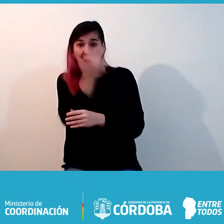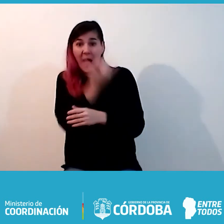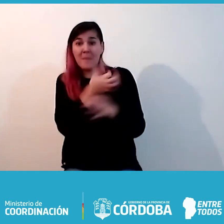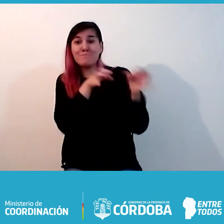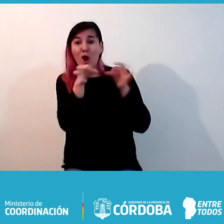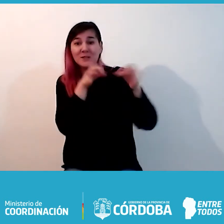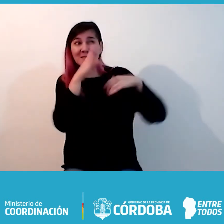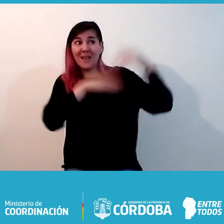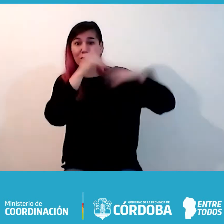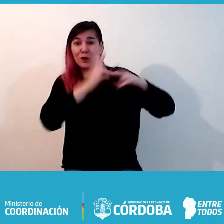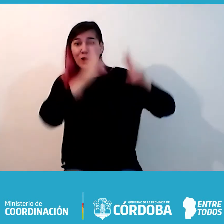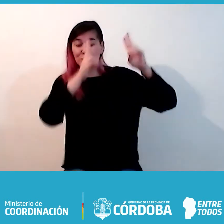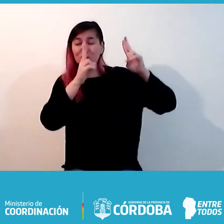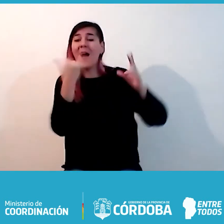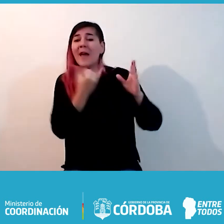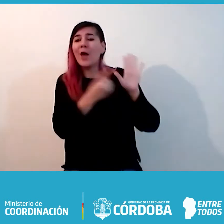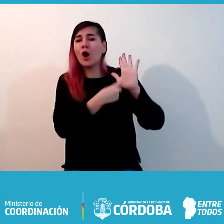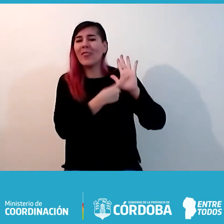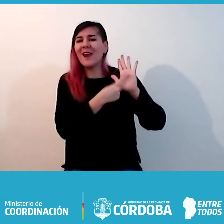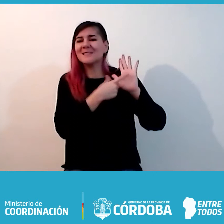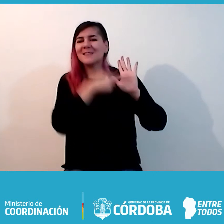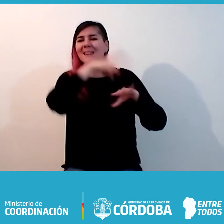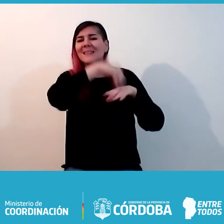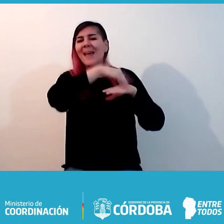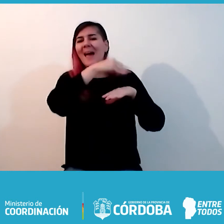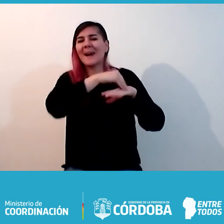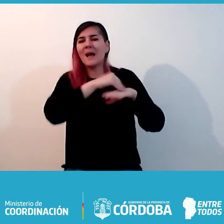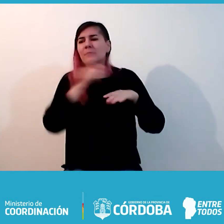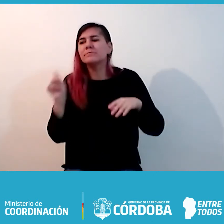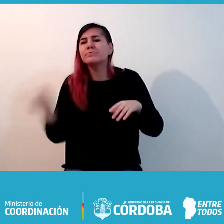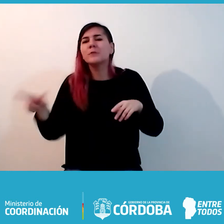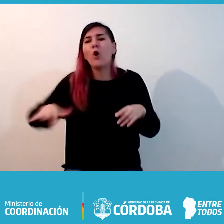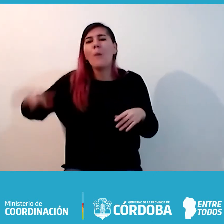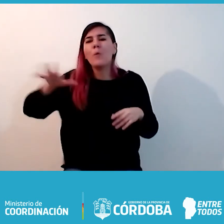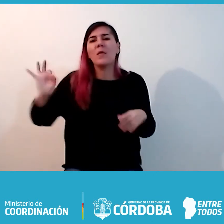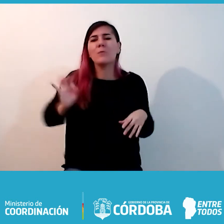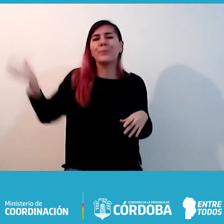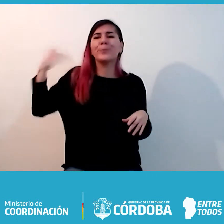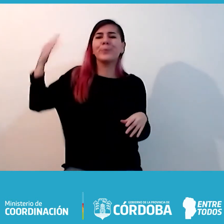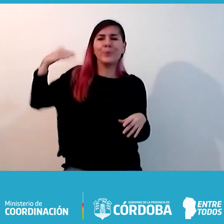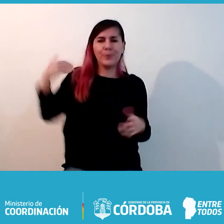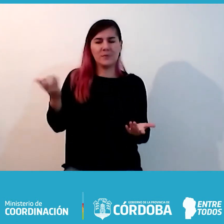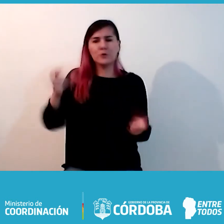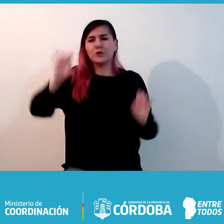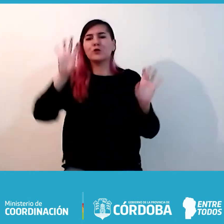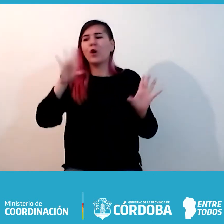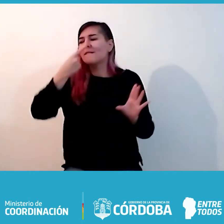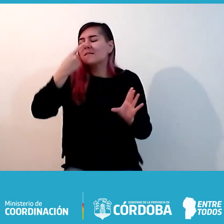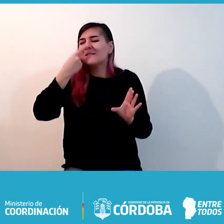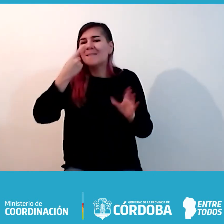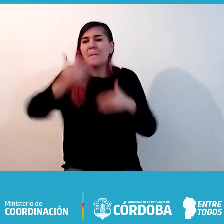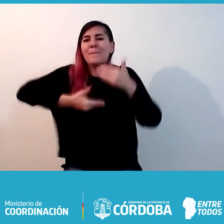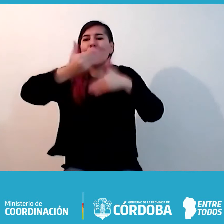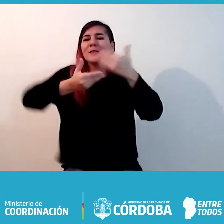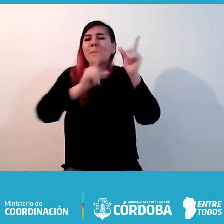las amenazas que sufrimos por las tierras que les pertenecen a las comunidades ancestrales. Solo les interesa un progreso que es para